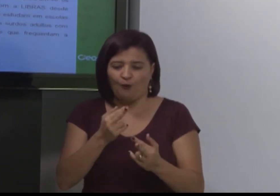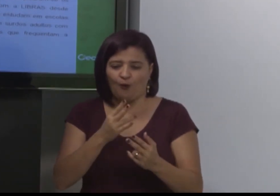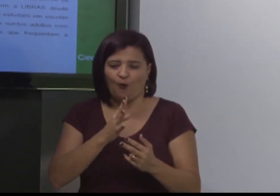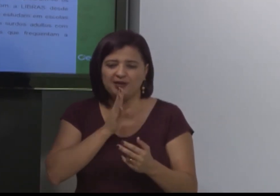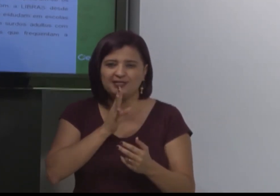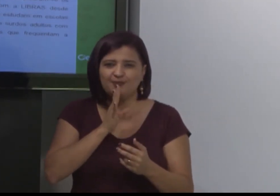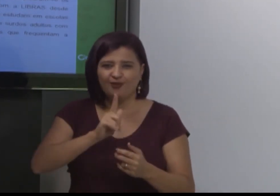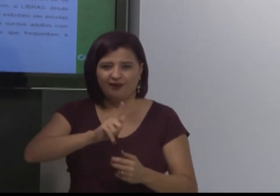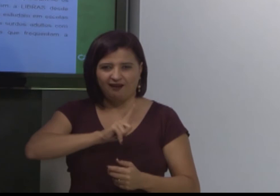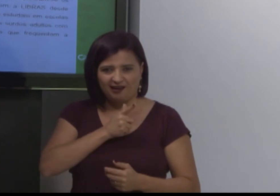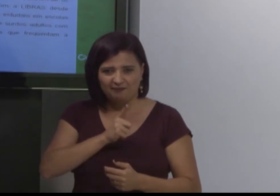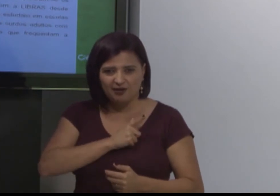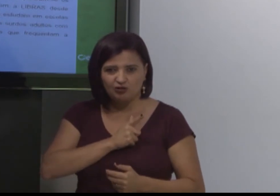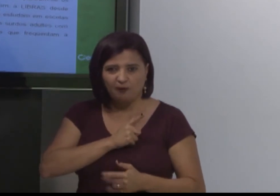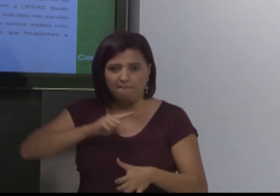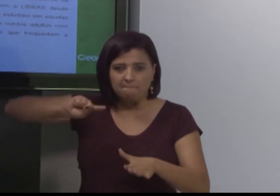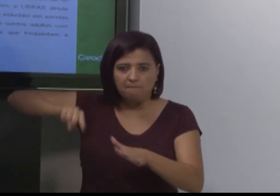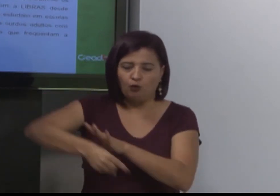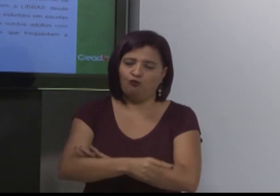nível, porque ali,